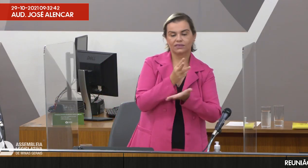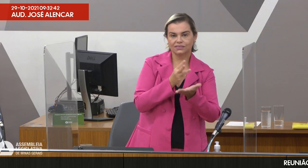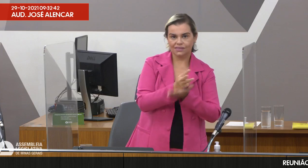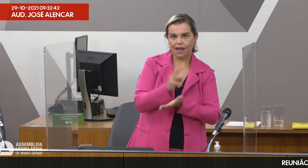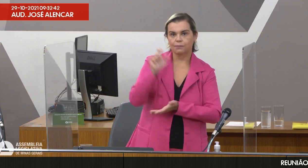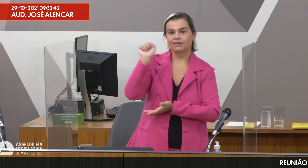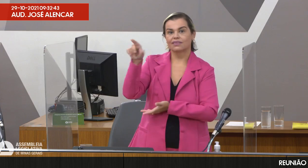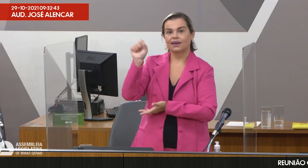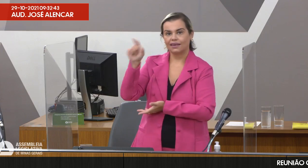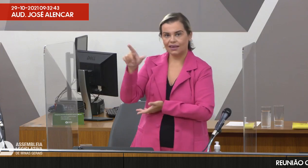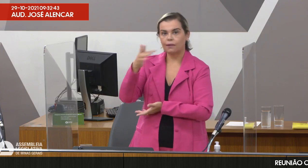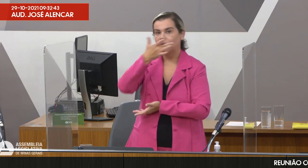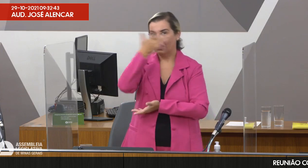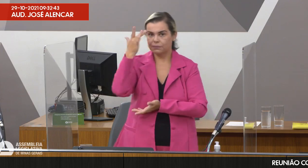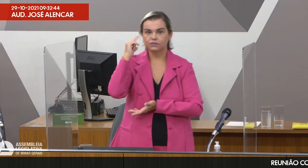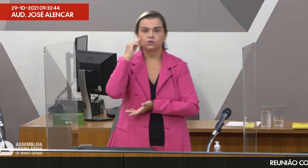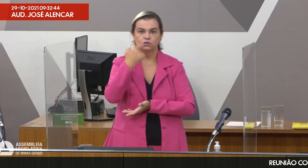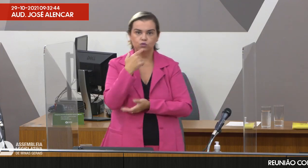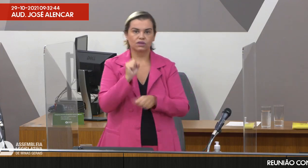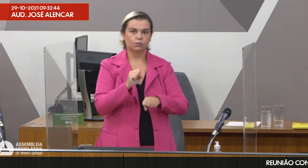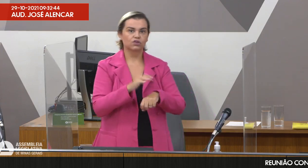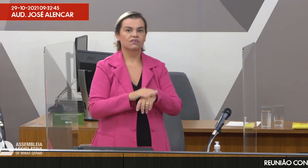na língua brasileira de sinais,